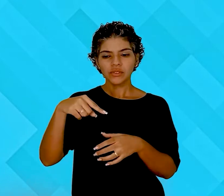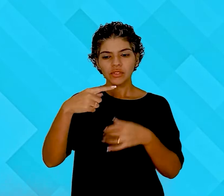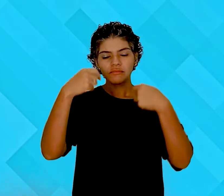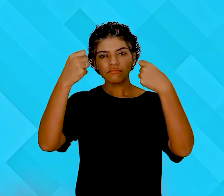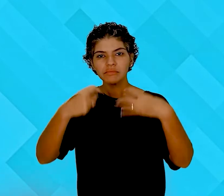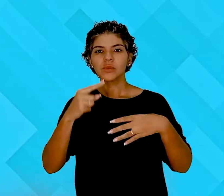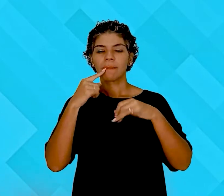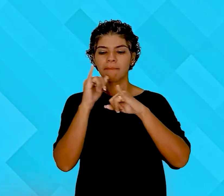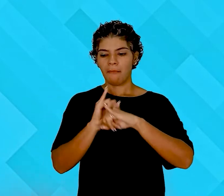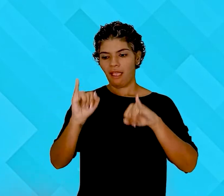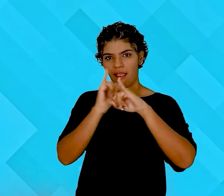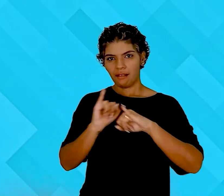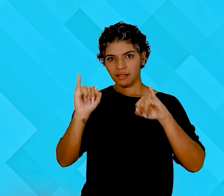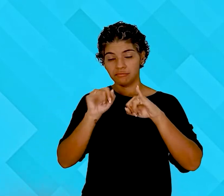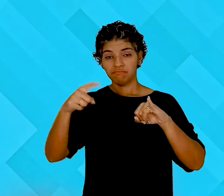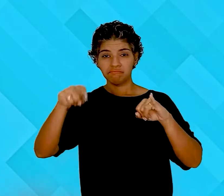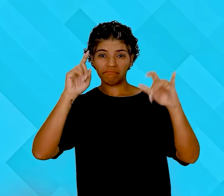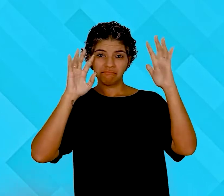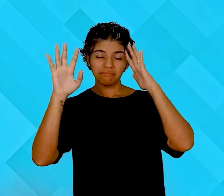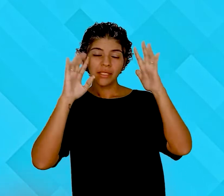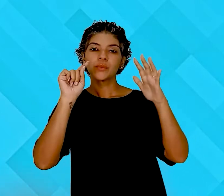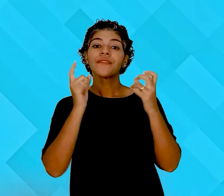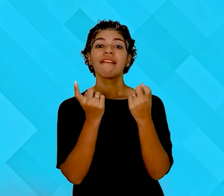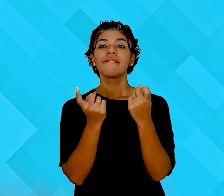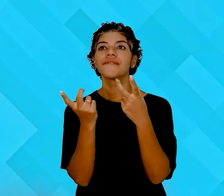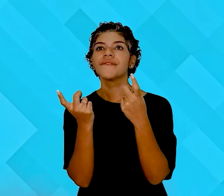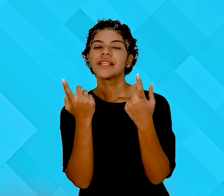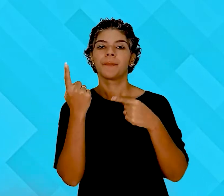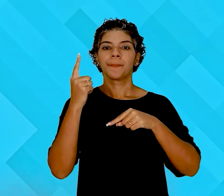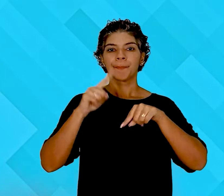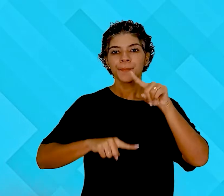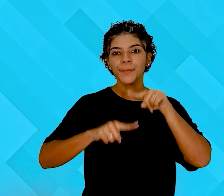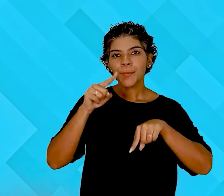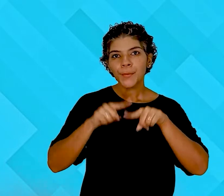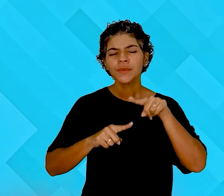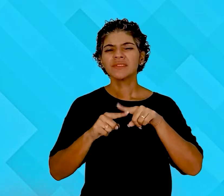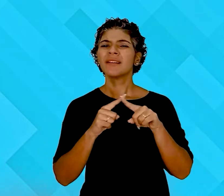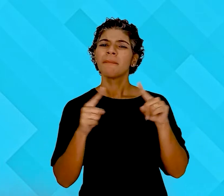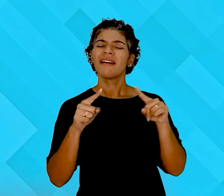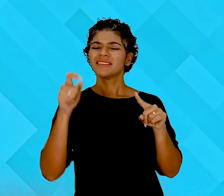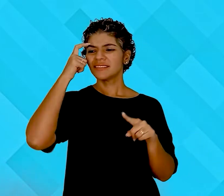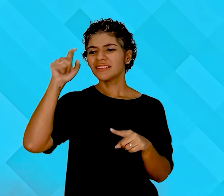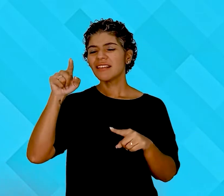em produtos, mas qual a importância do marketing digital para o campo nosso da produção